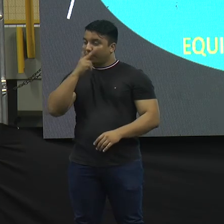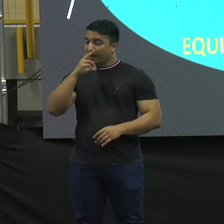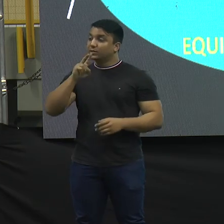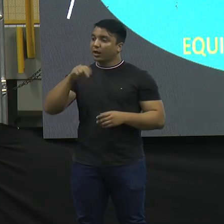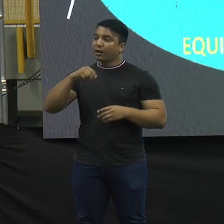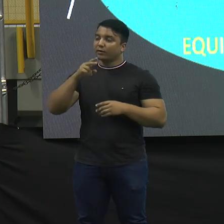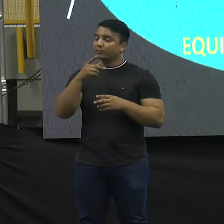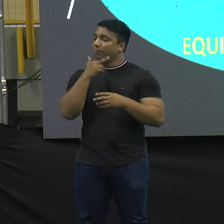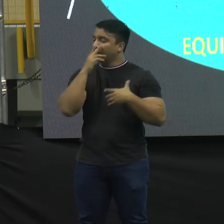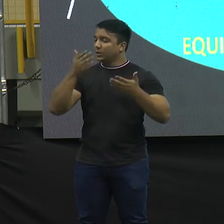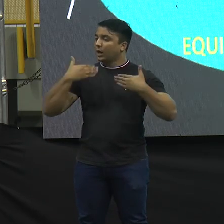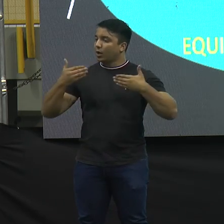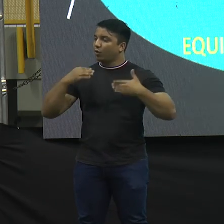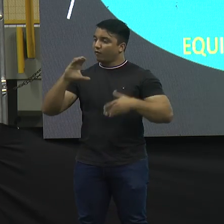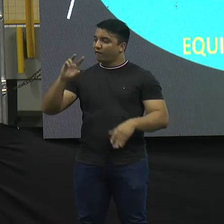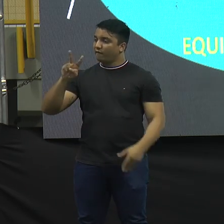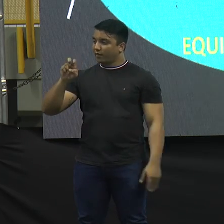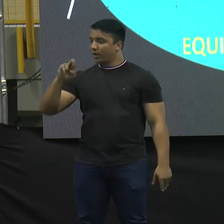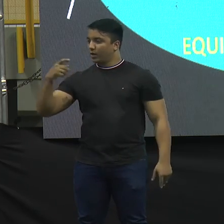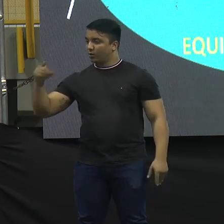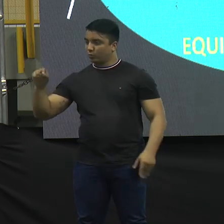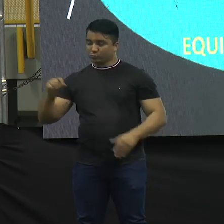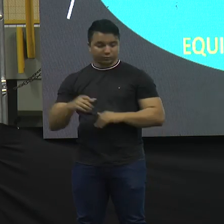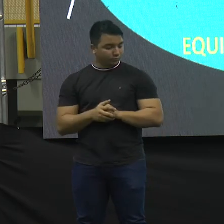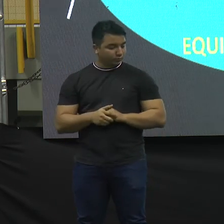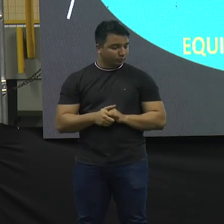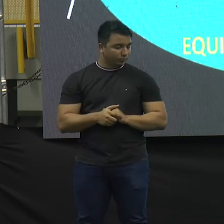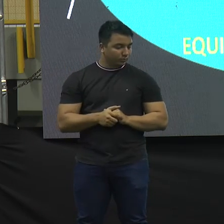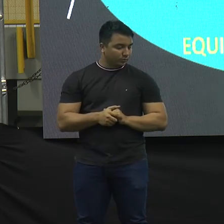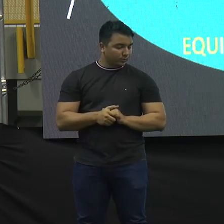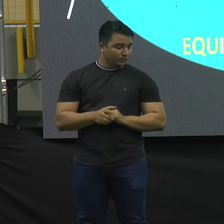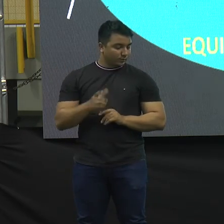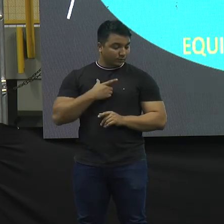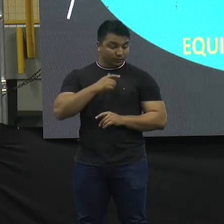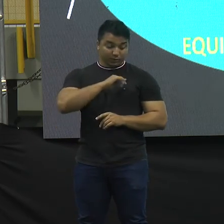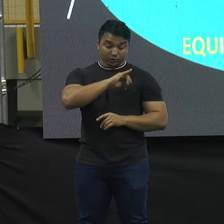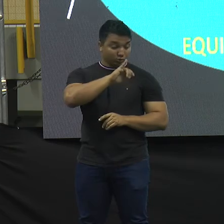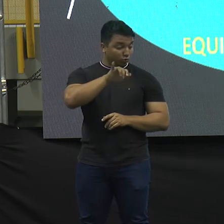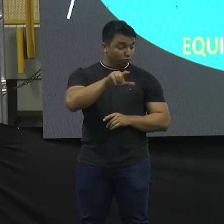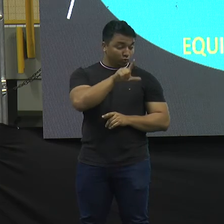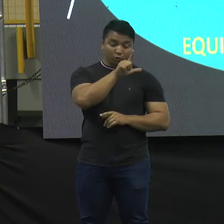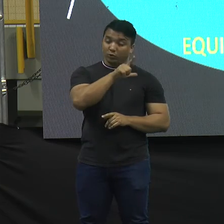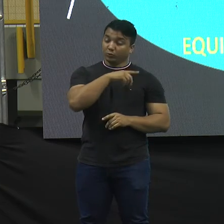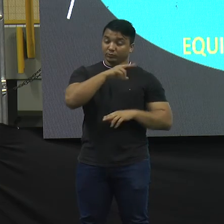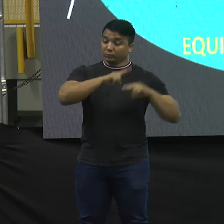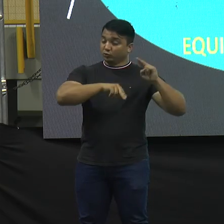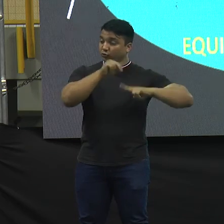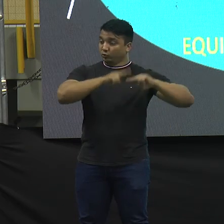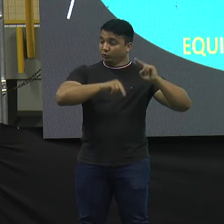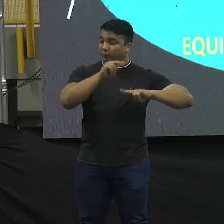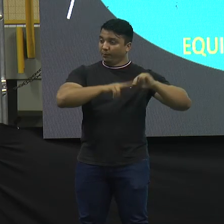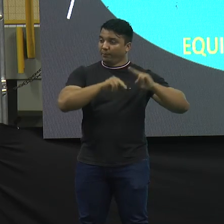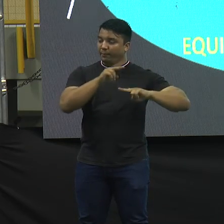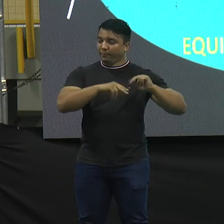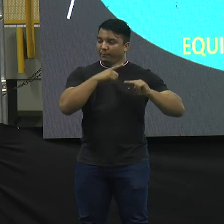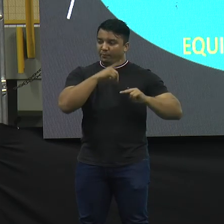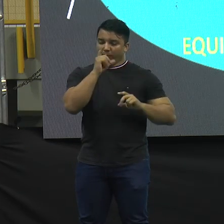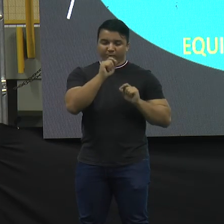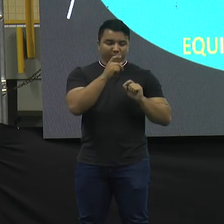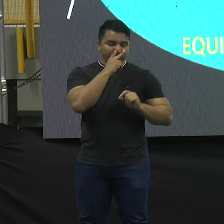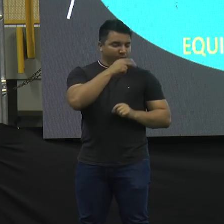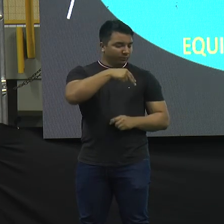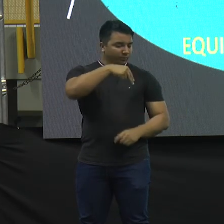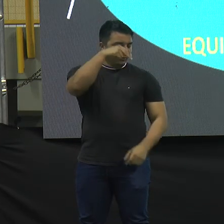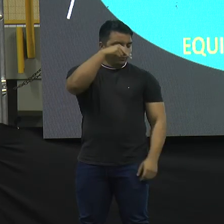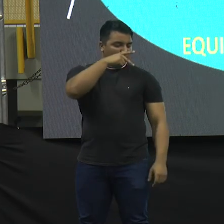certo? Observa, desse outro lado, em junho, o hemisfério norte sendo mais